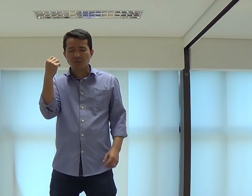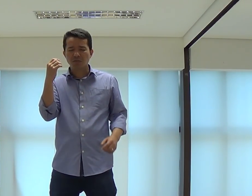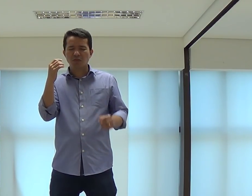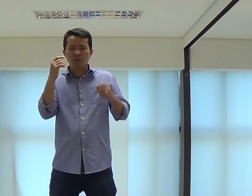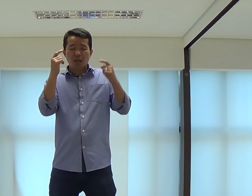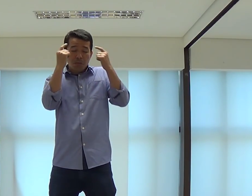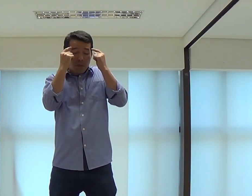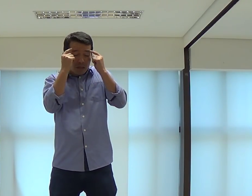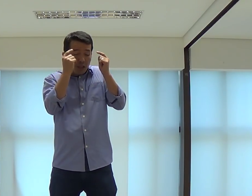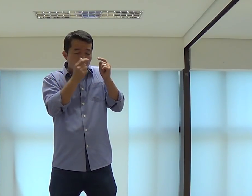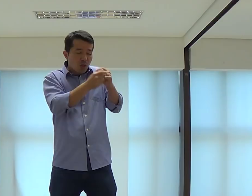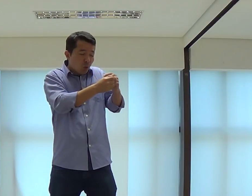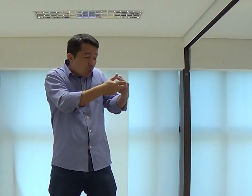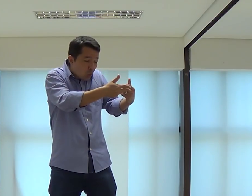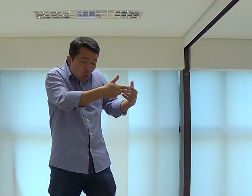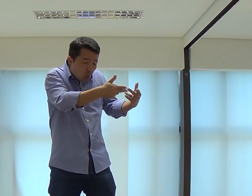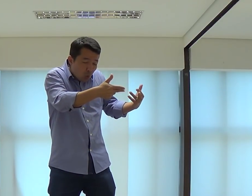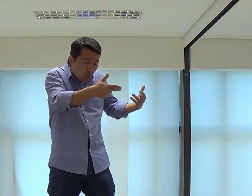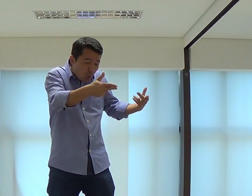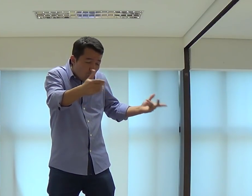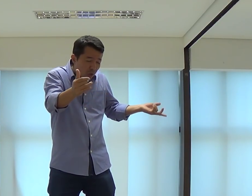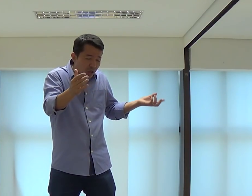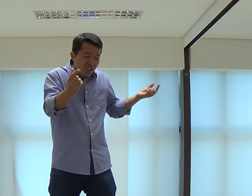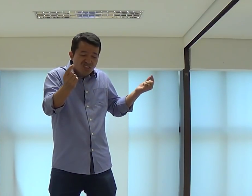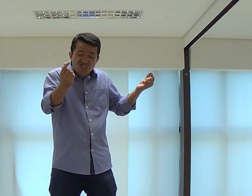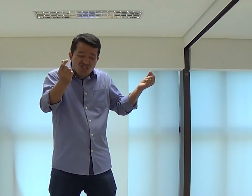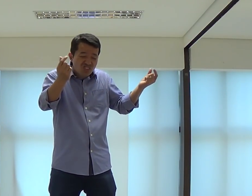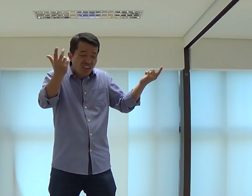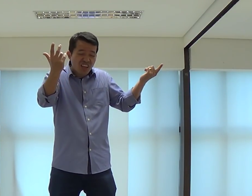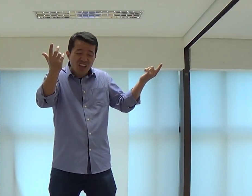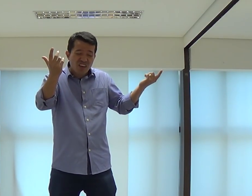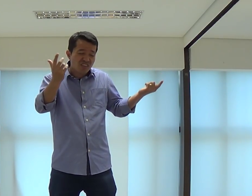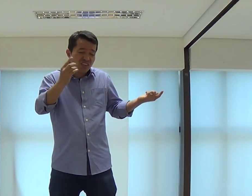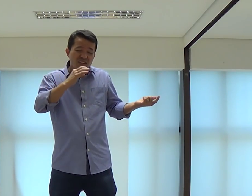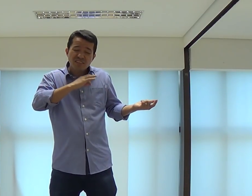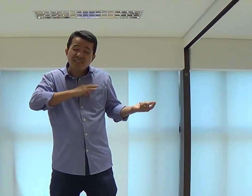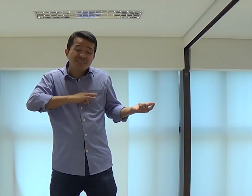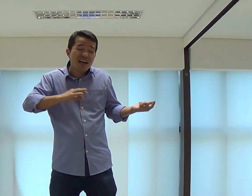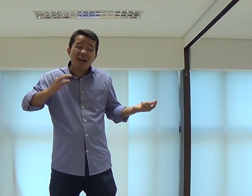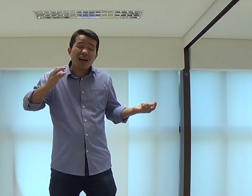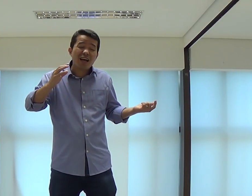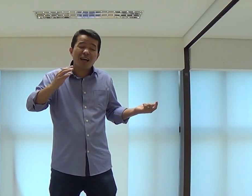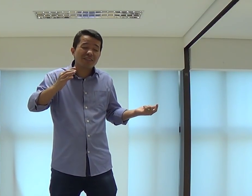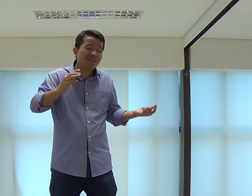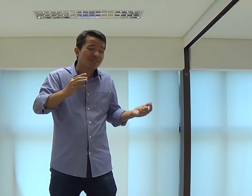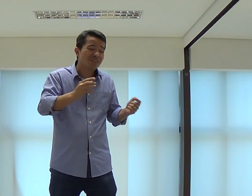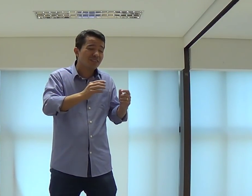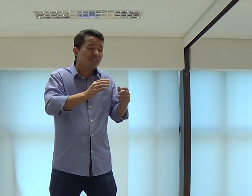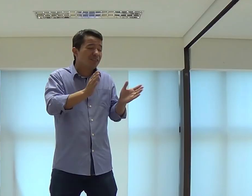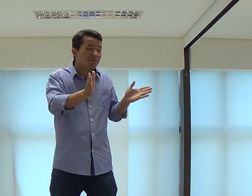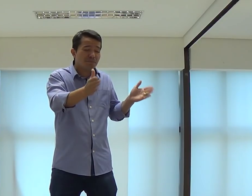Nós esquecemos e ficamos só pensando em coisas, em dinheiro, em salário,